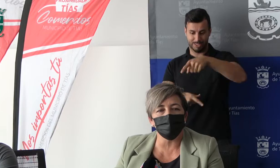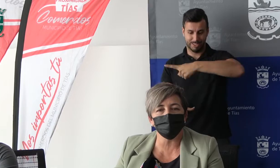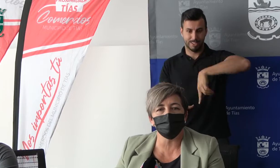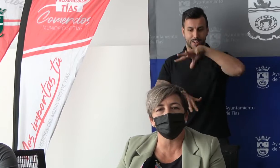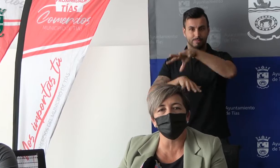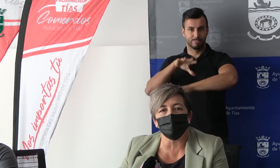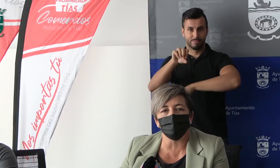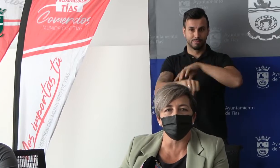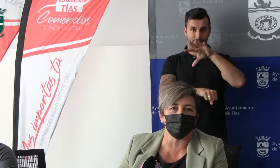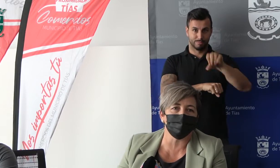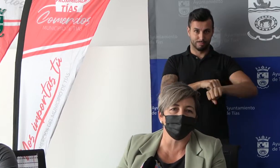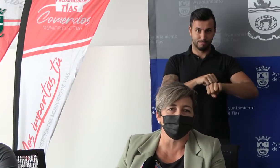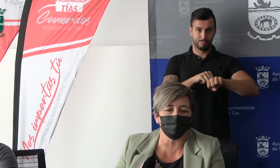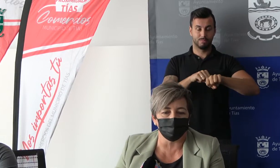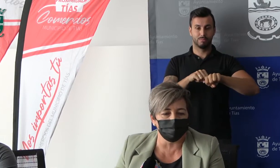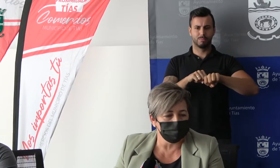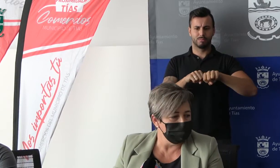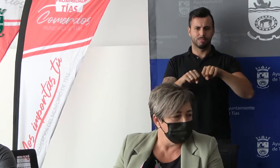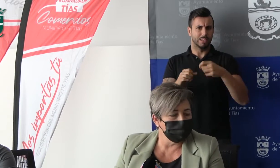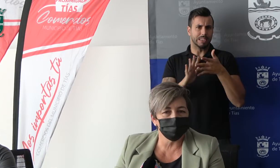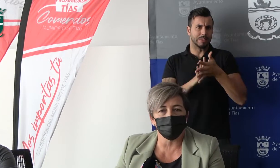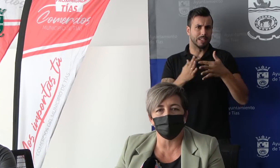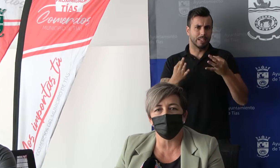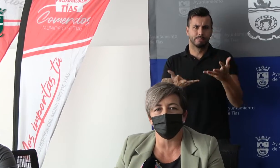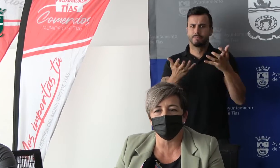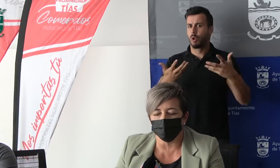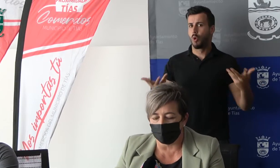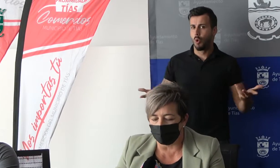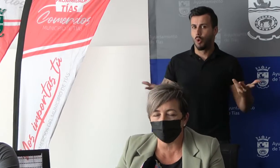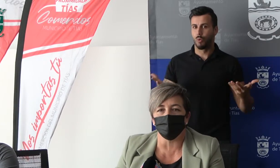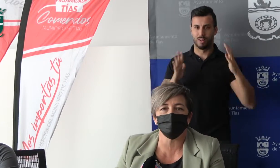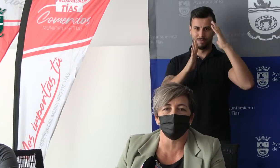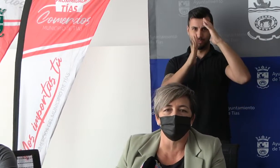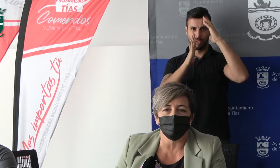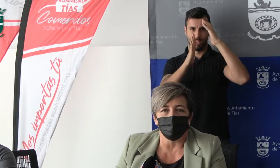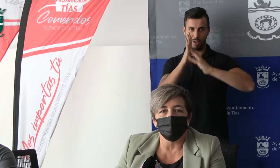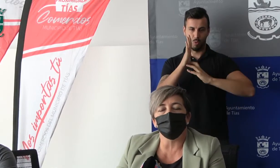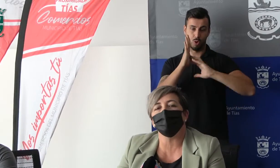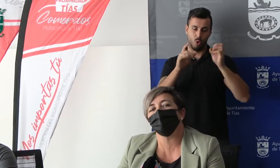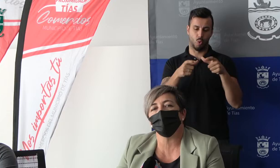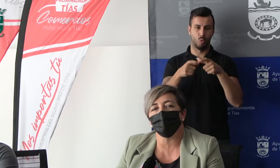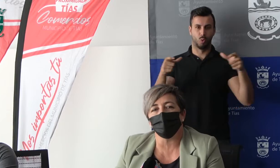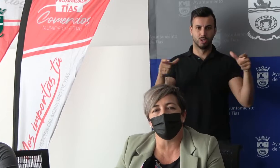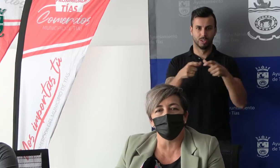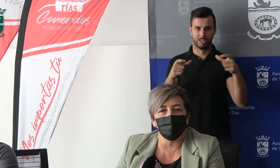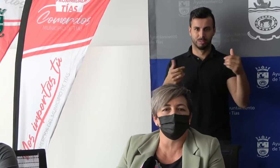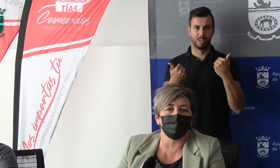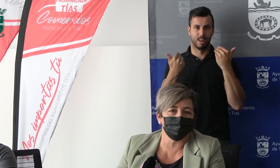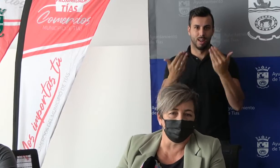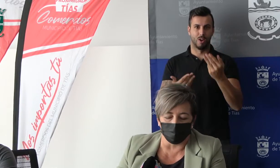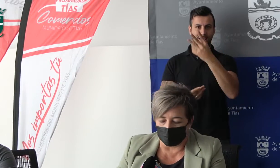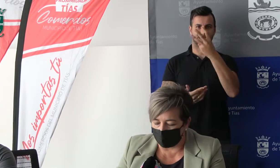tendrán una posibilidad de entrar dentro del sorteo de participación de un cheque regalo de 300 euros, de 200 y 4 cheques de regalo